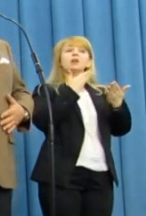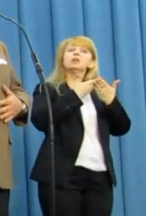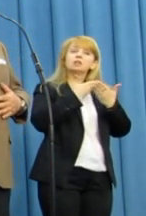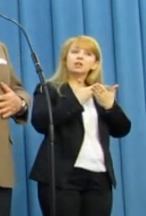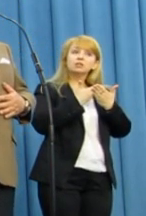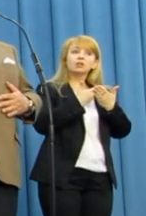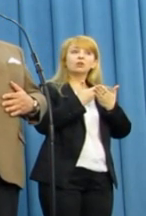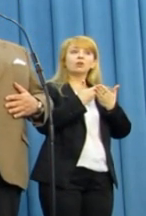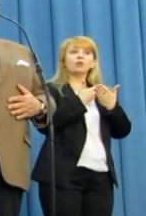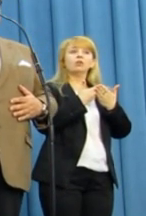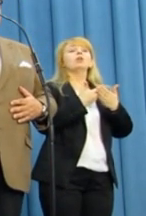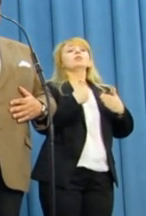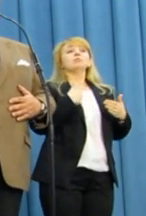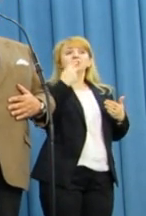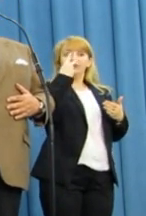kiedy